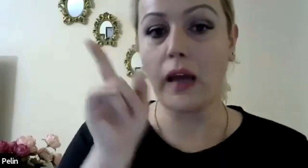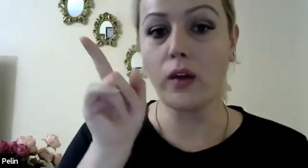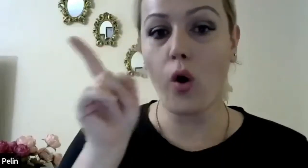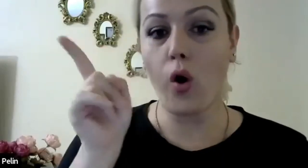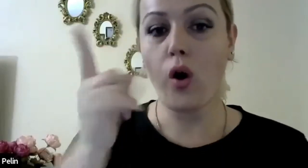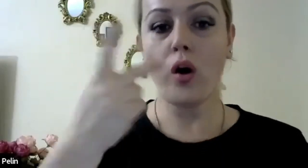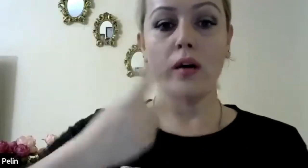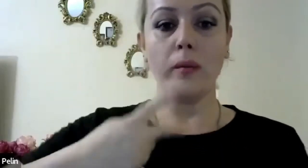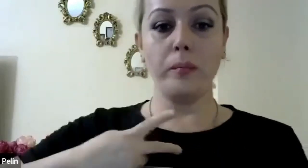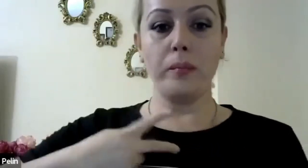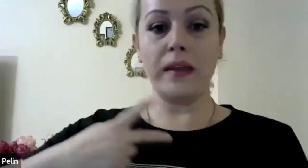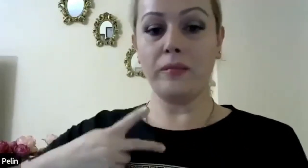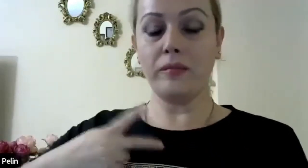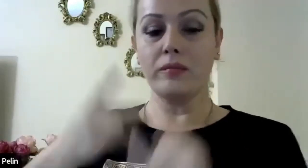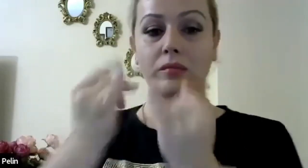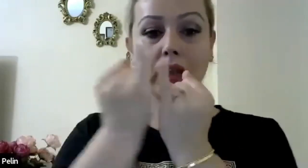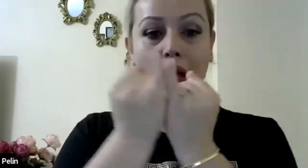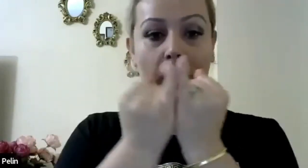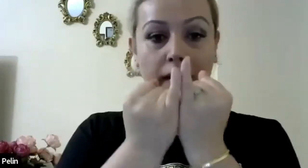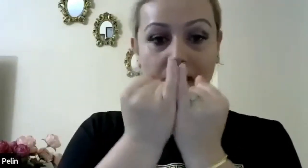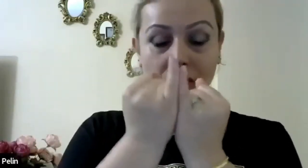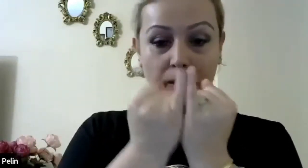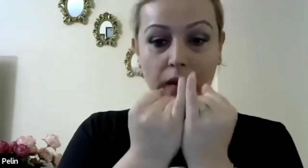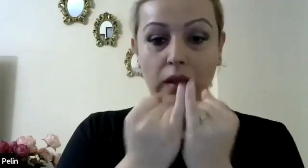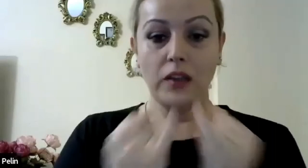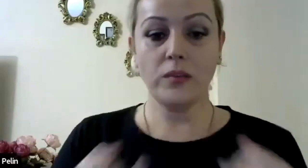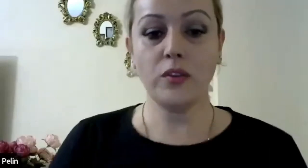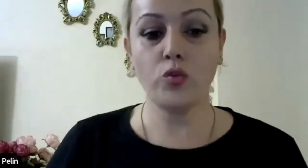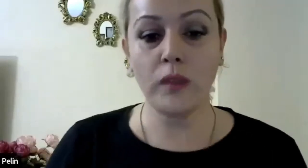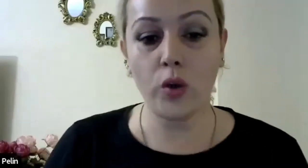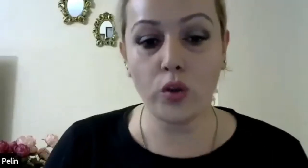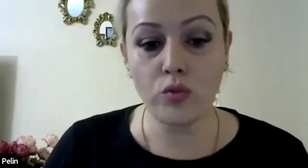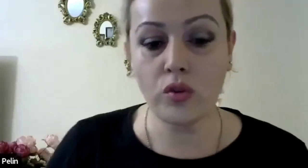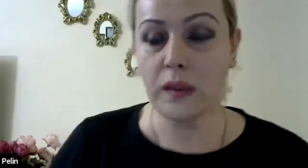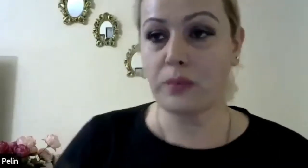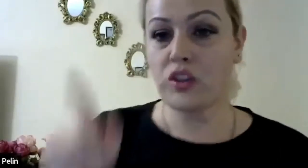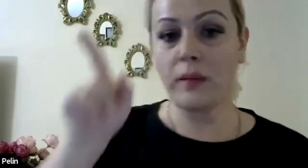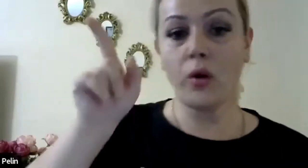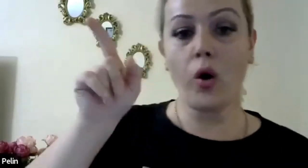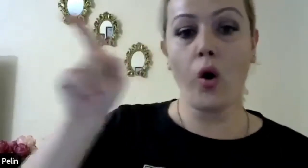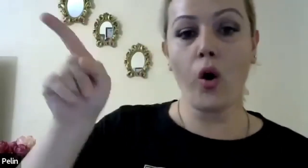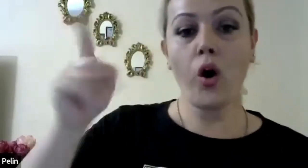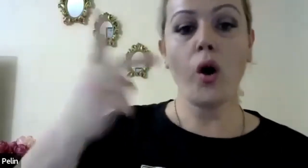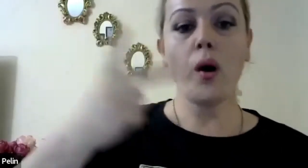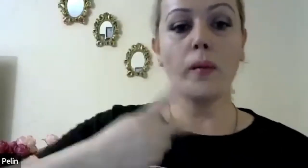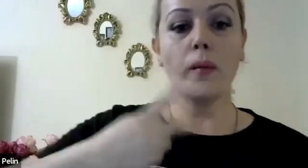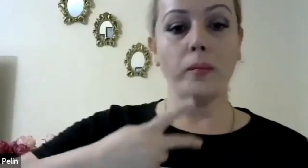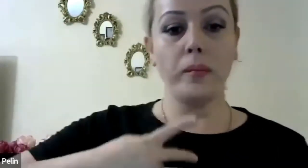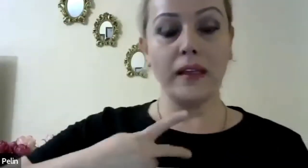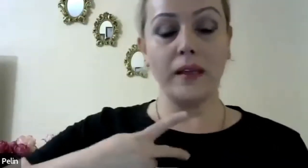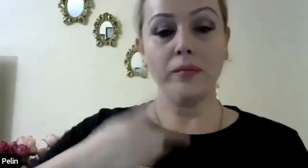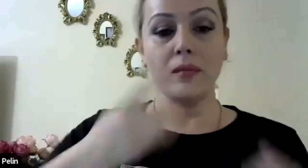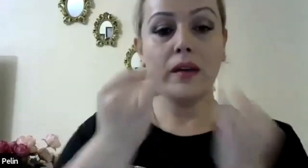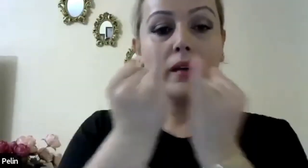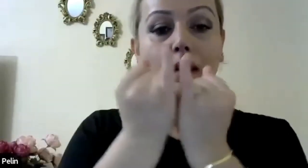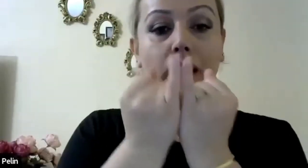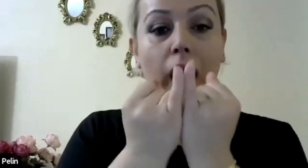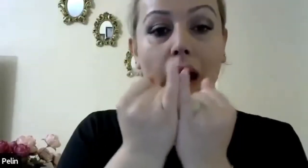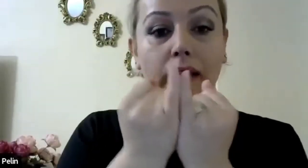O benim kardeşim. Şimdi cümleyi olumsuz yapacağım. O benim